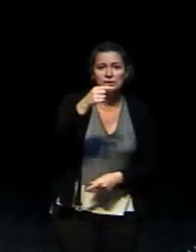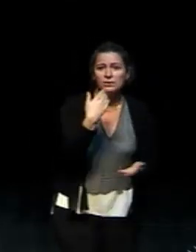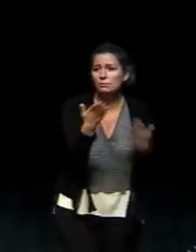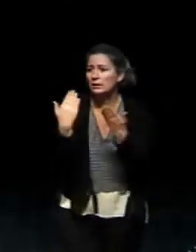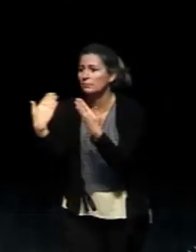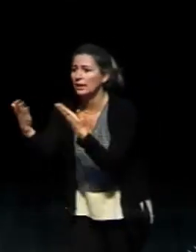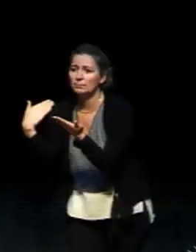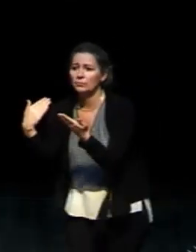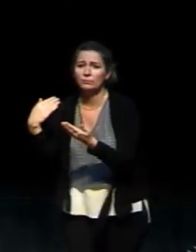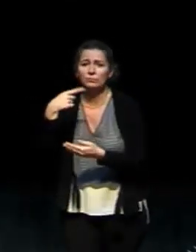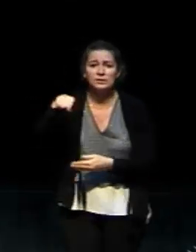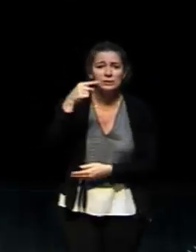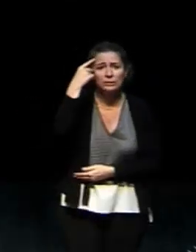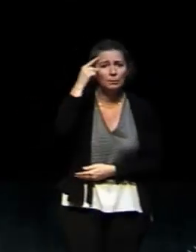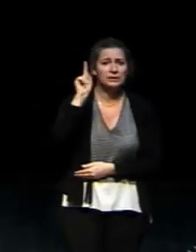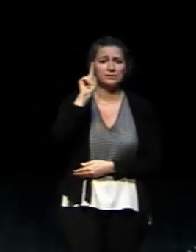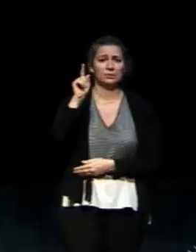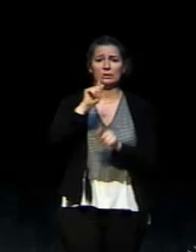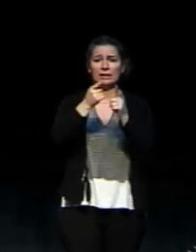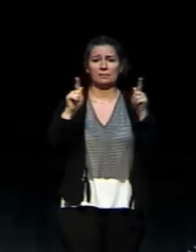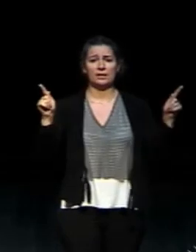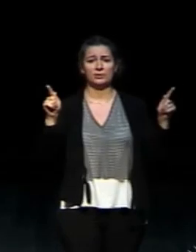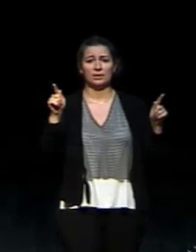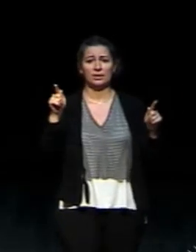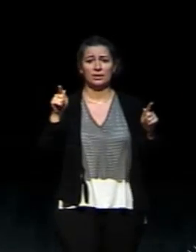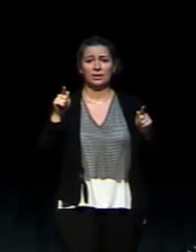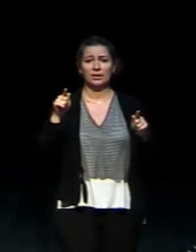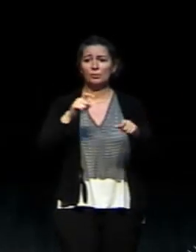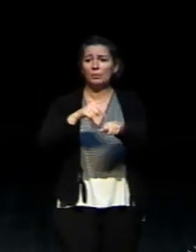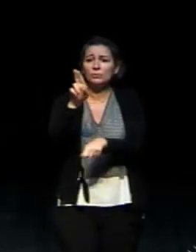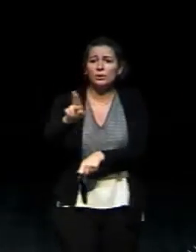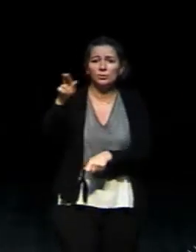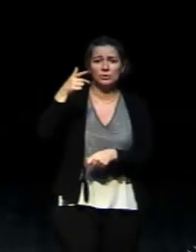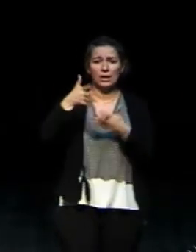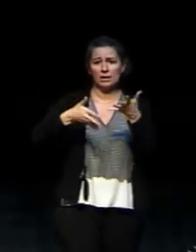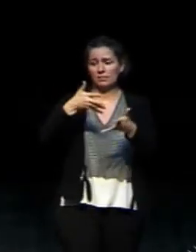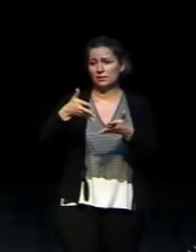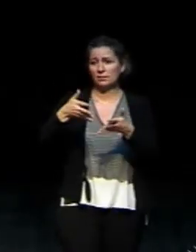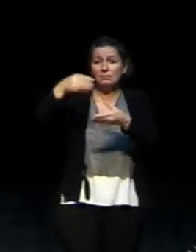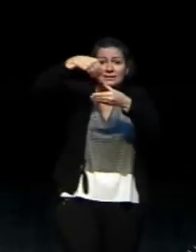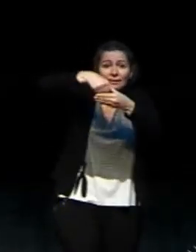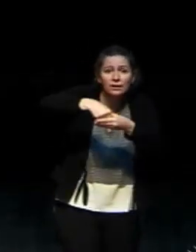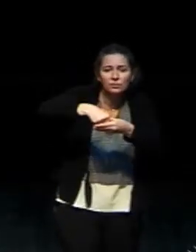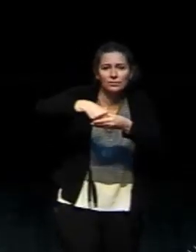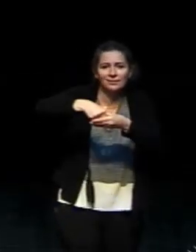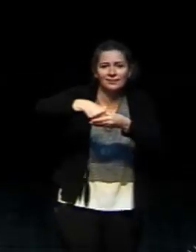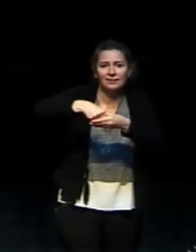uma língua, você faz uso da gramática. Quando você está batendo um papo, você faz uso da gramática. Mas isso acontece de maneira